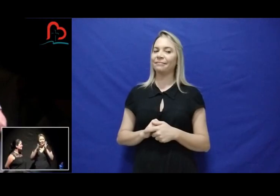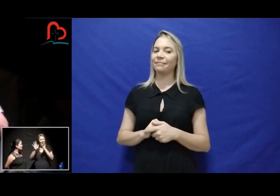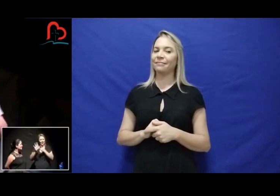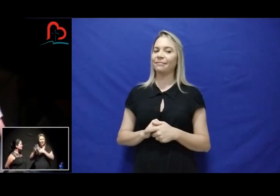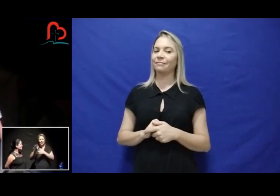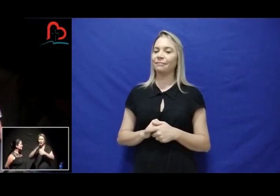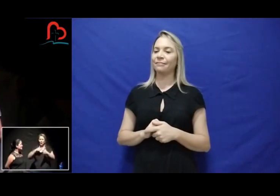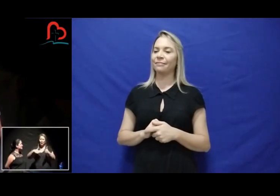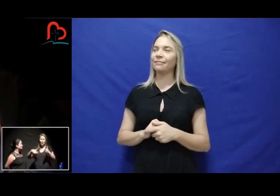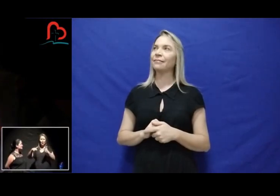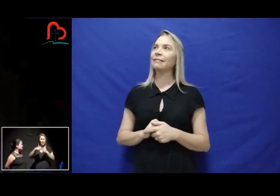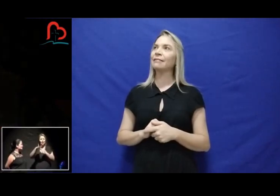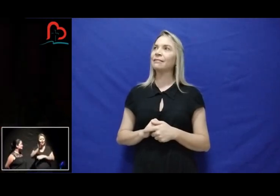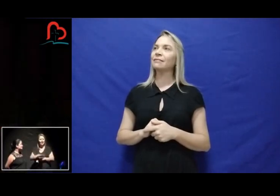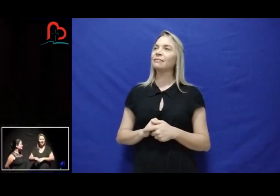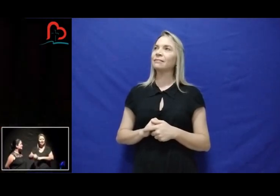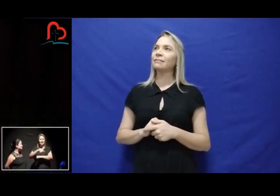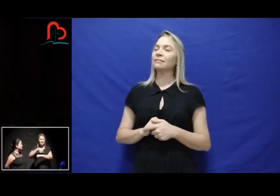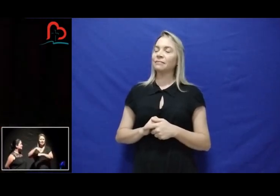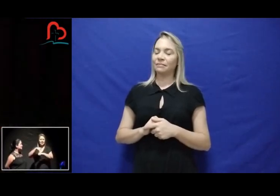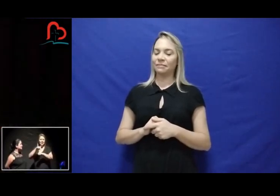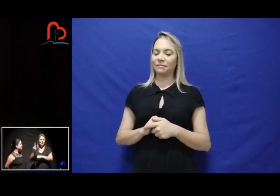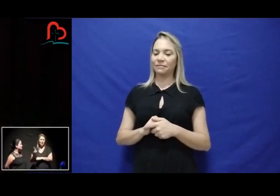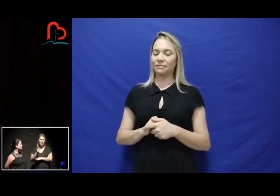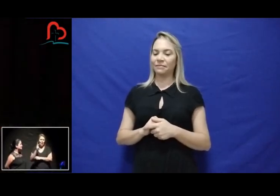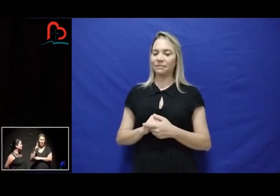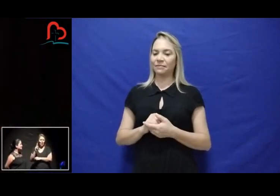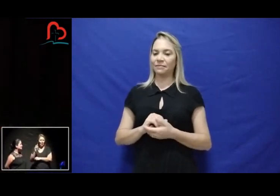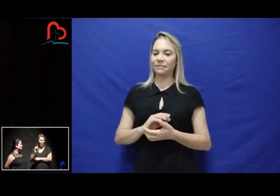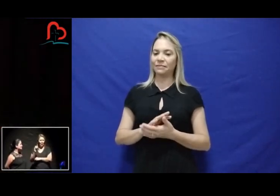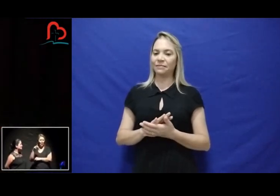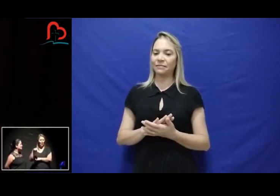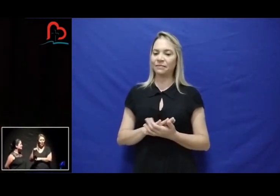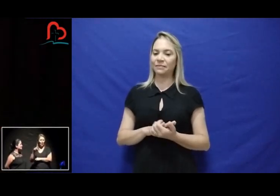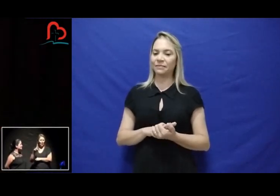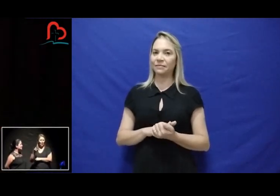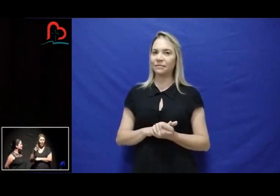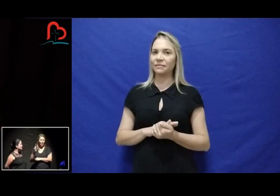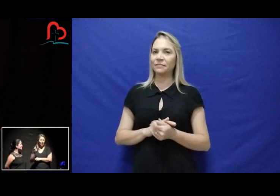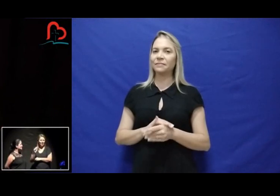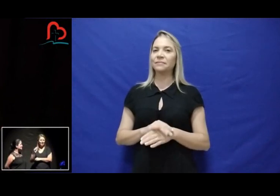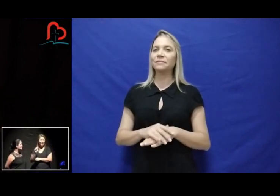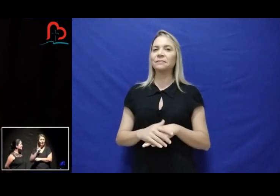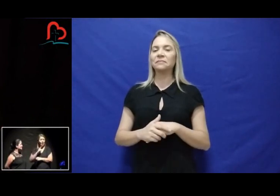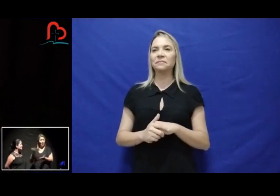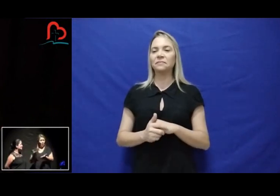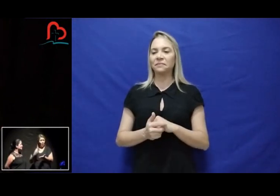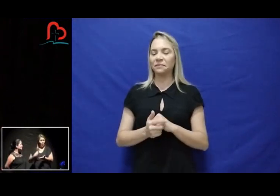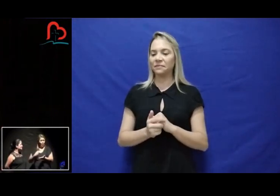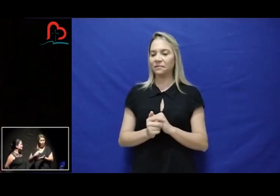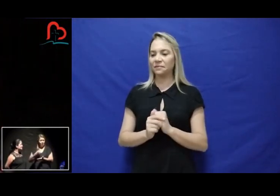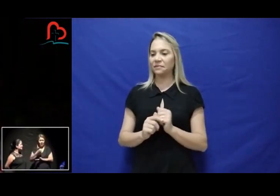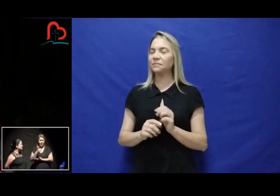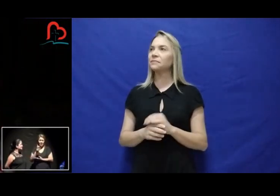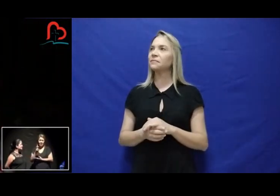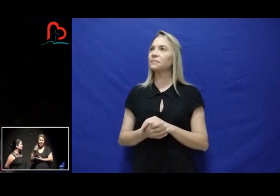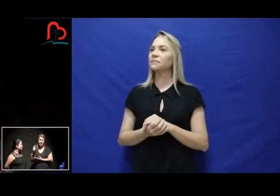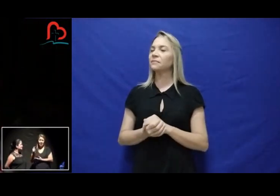as crianças de Honduras. Hoje nós temos 157 crianças estudando ali, vidas que